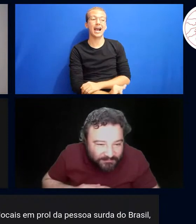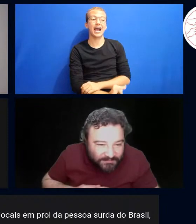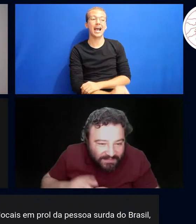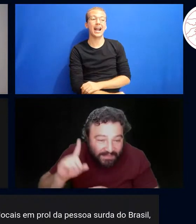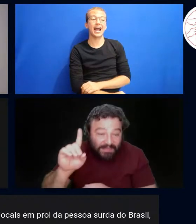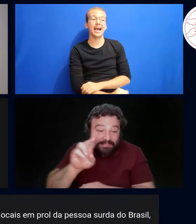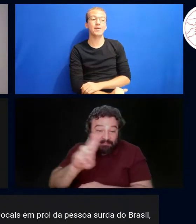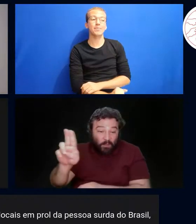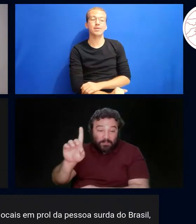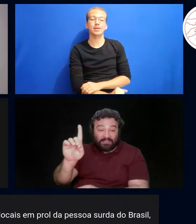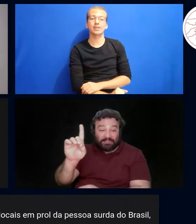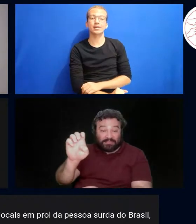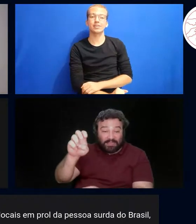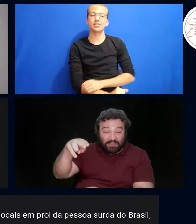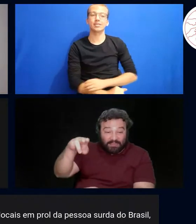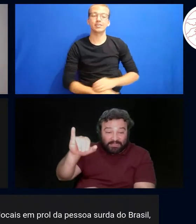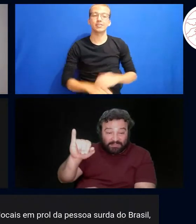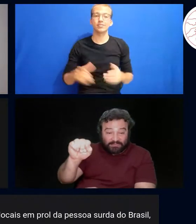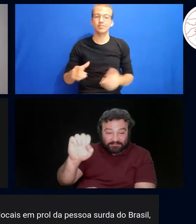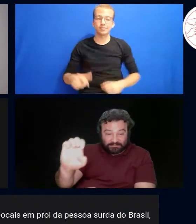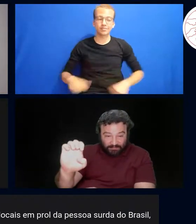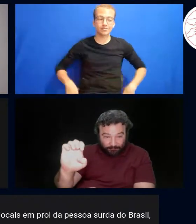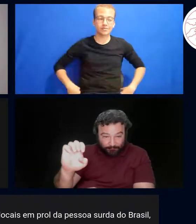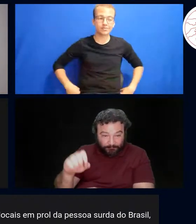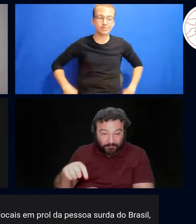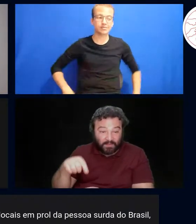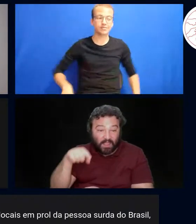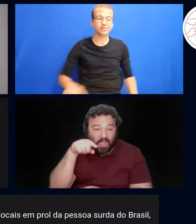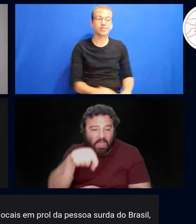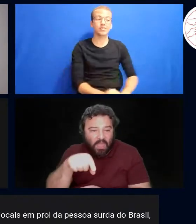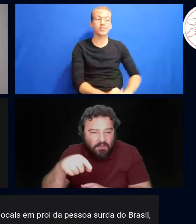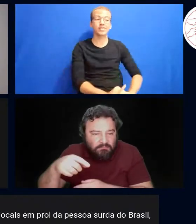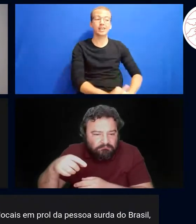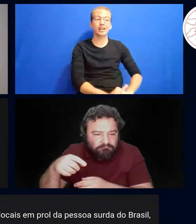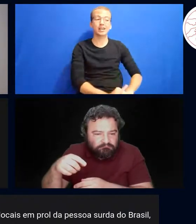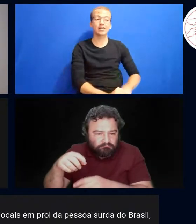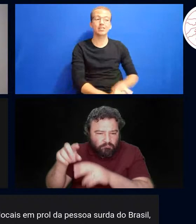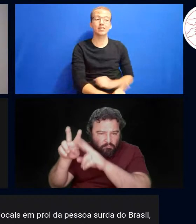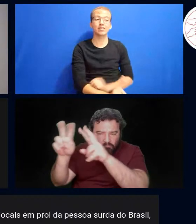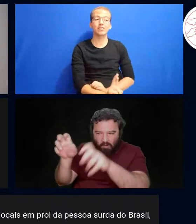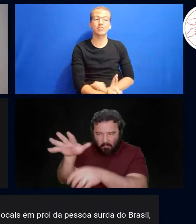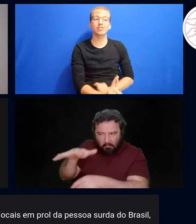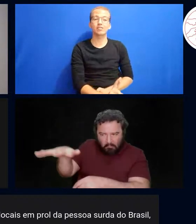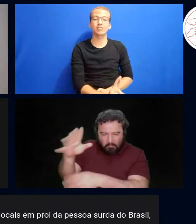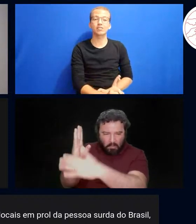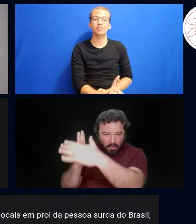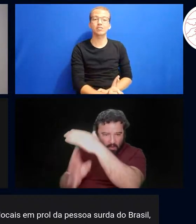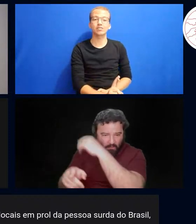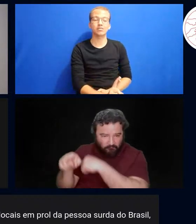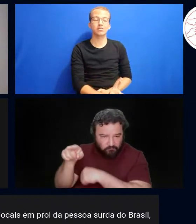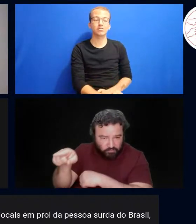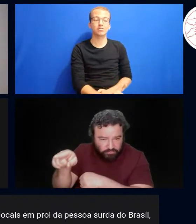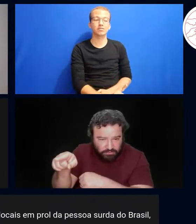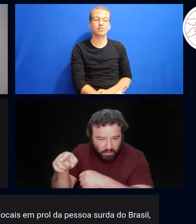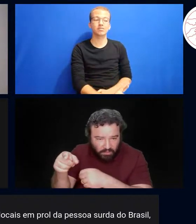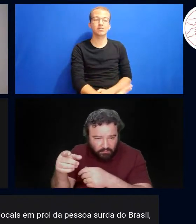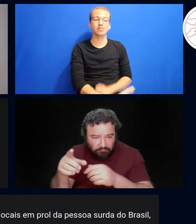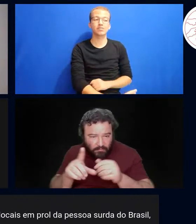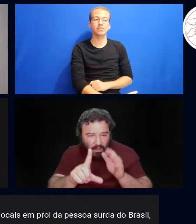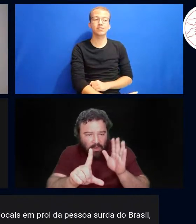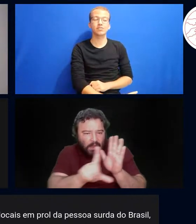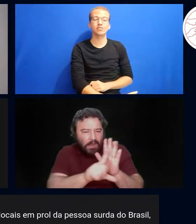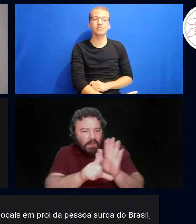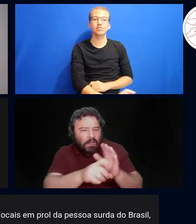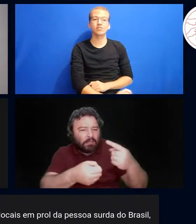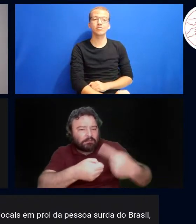Então, temos uma pergunta neste momento. A Denise, ela faz o seguinte questionamento: por